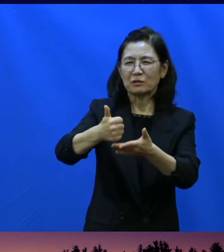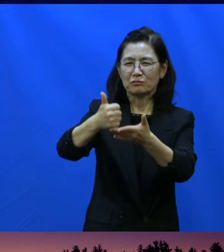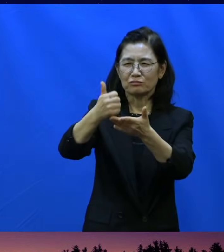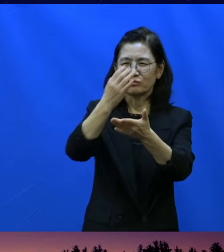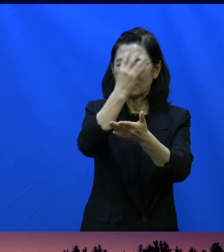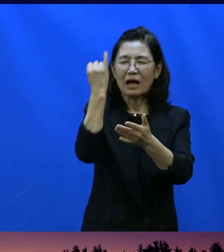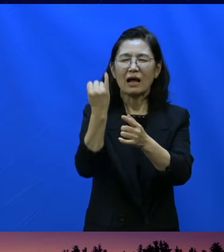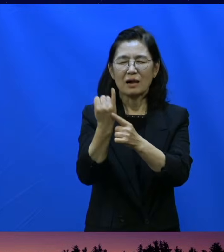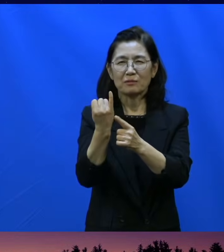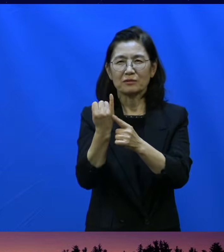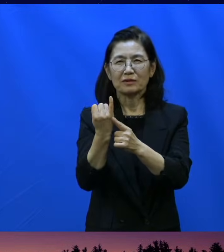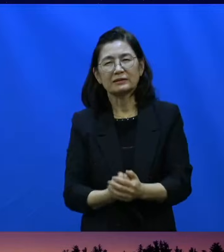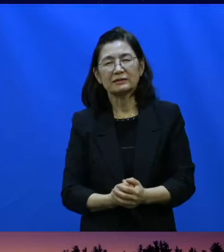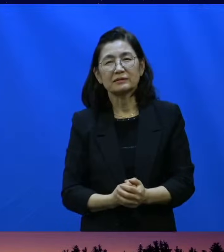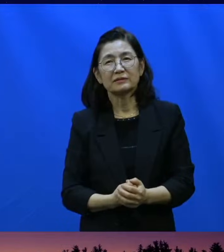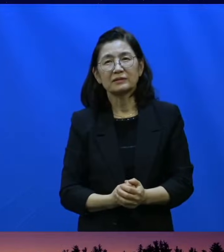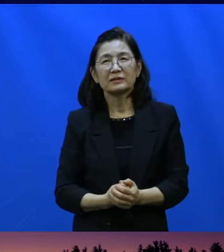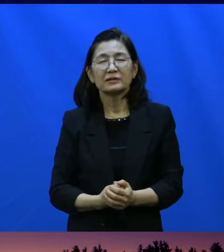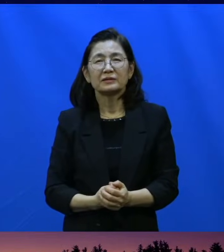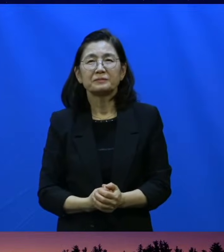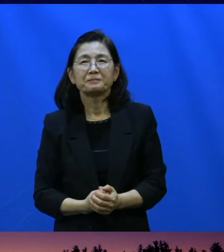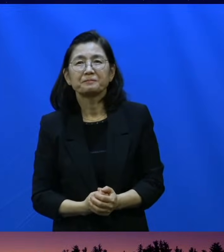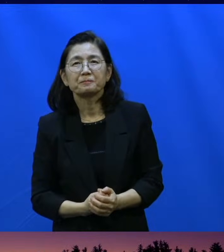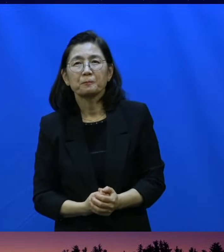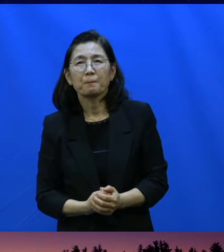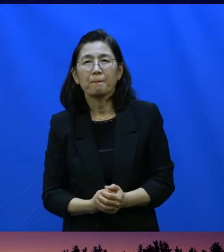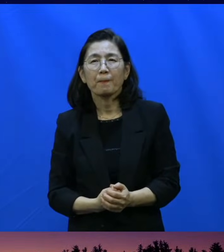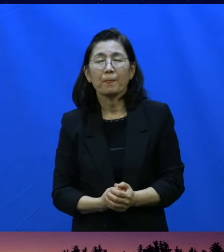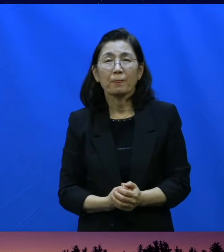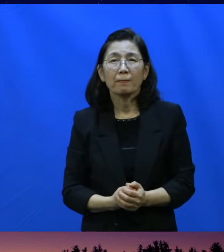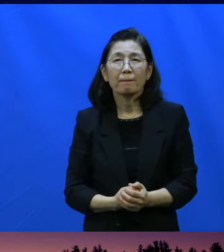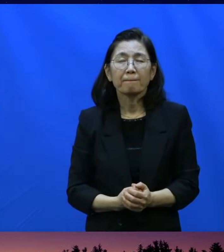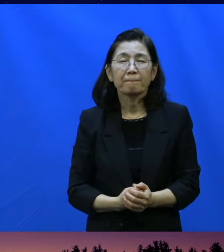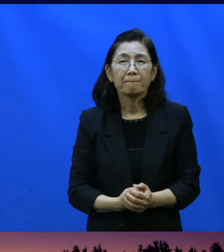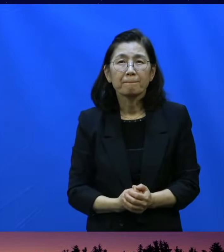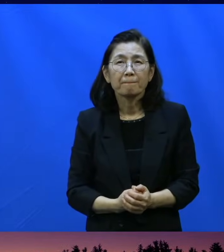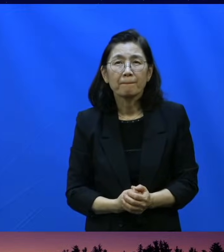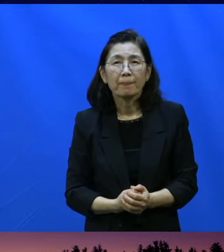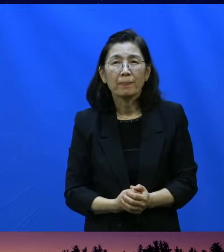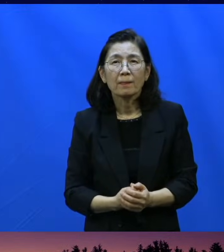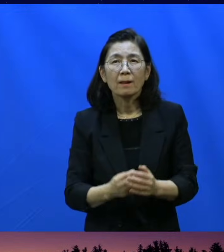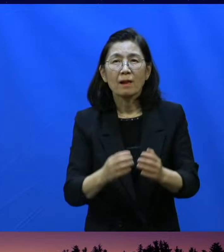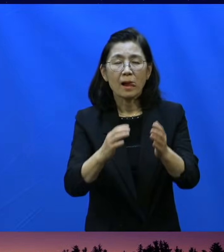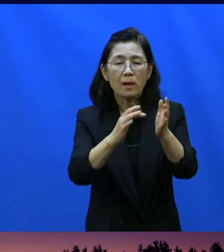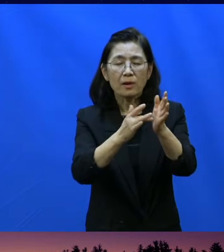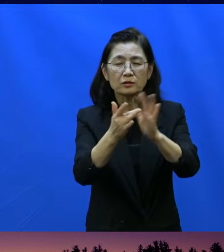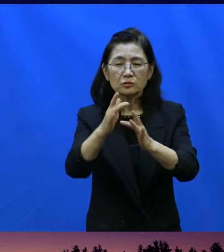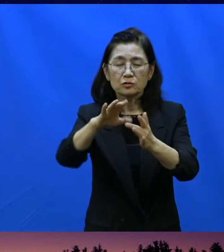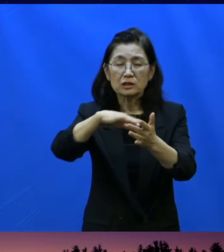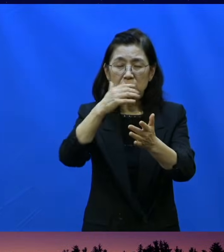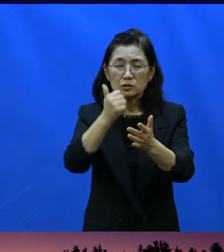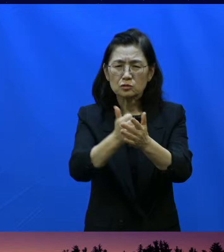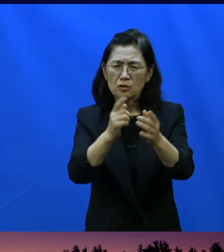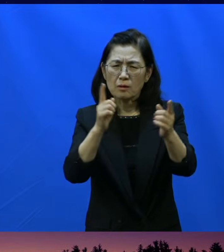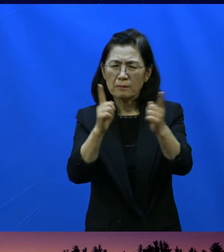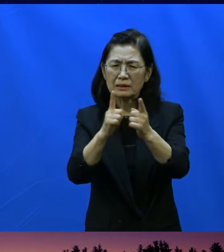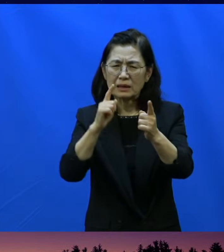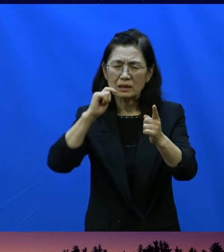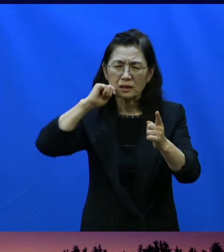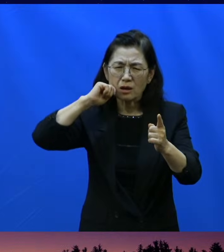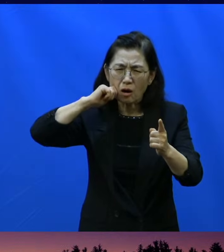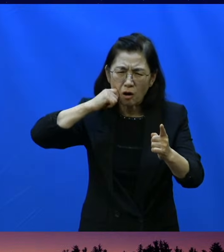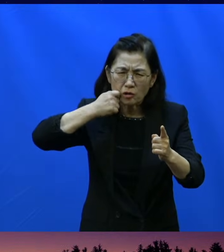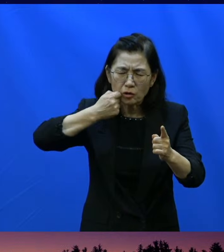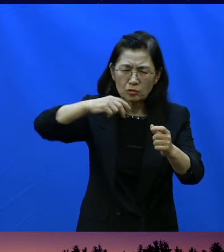용한 분이에요, 용한 분. 그래가지고 영천 조하기 힘든, 그죠? 예수 그리스도를 만나기 힘든 환경 속에서 예수 그리스도를